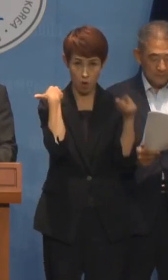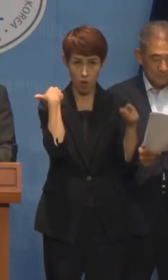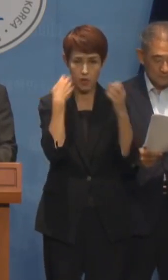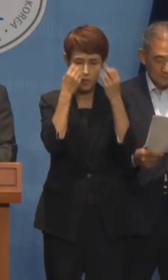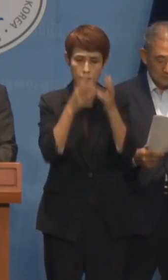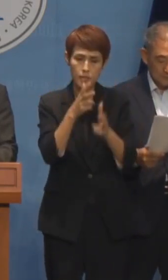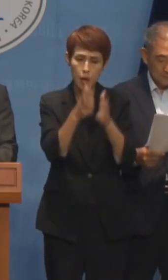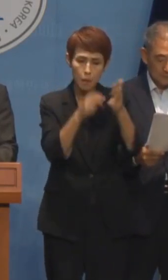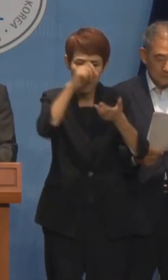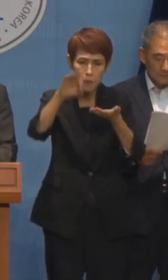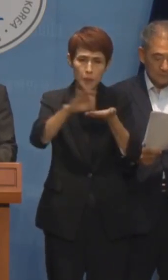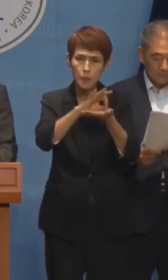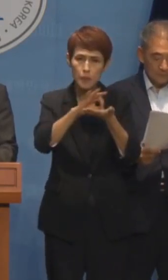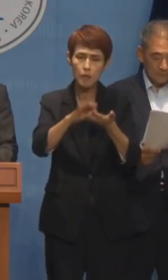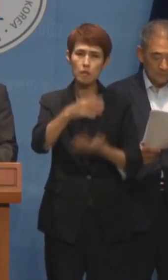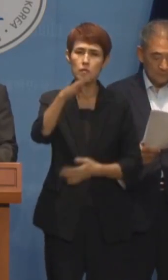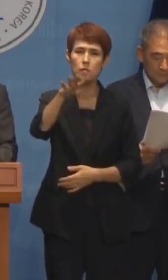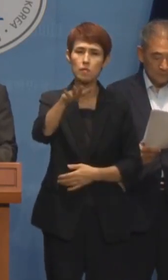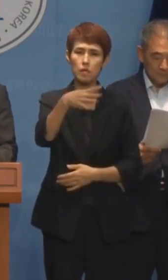사업 예산이